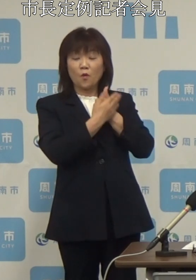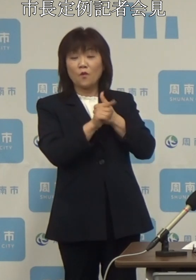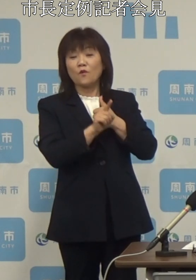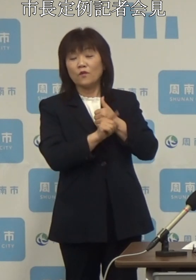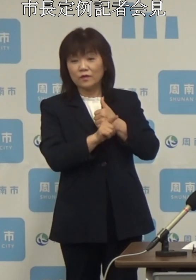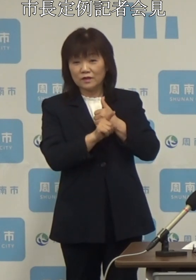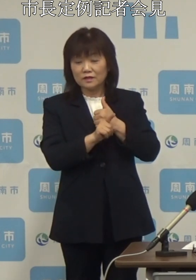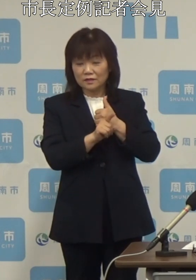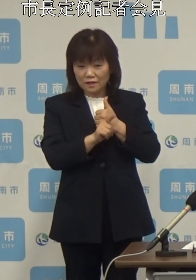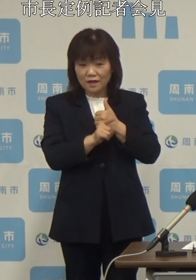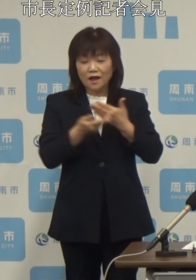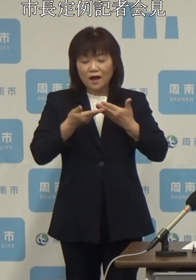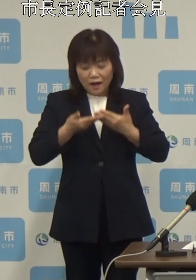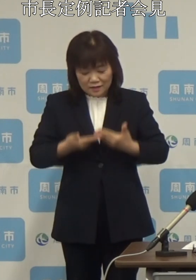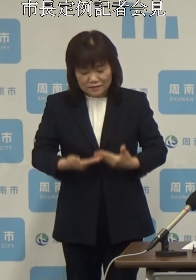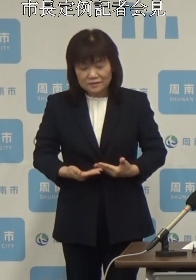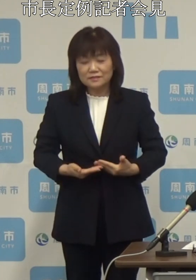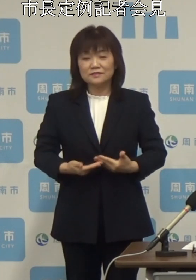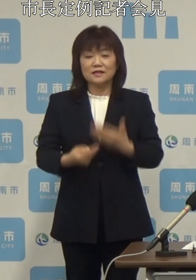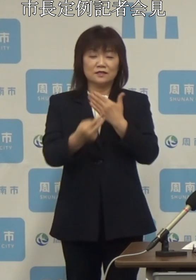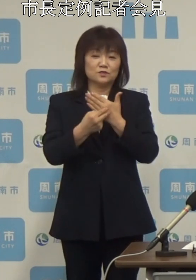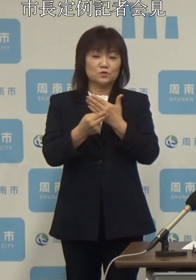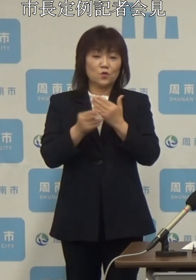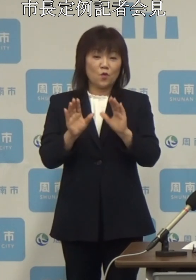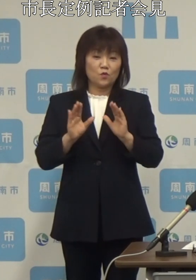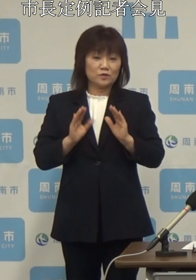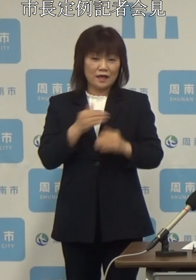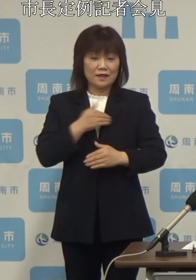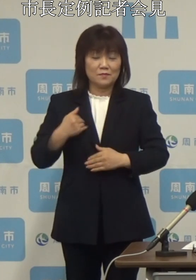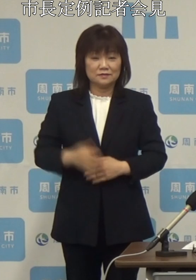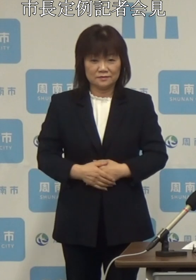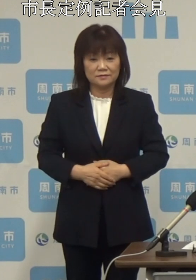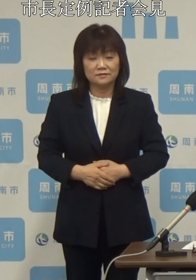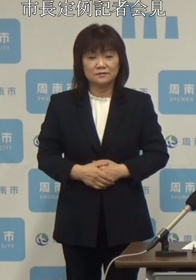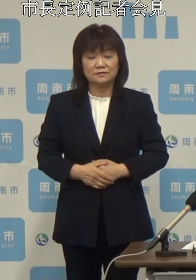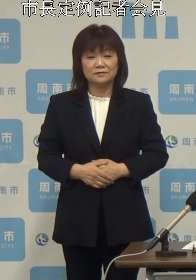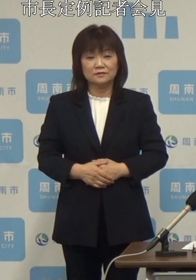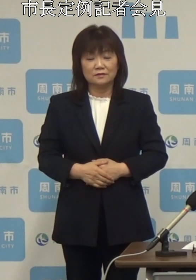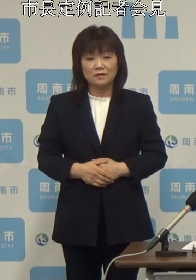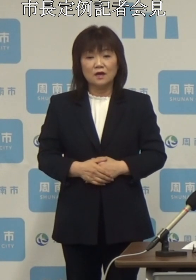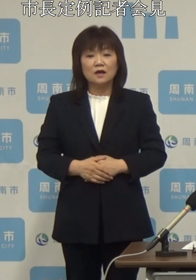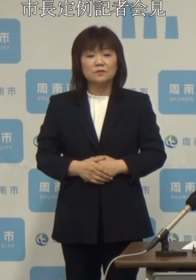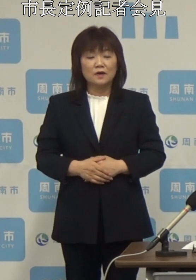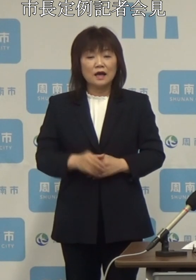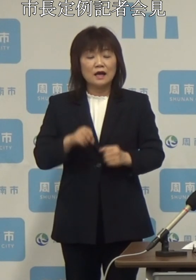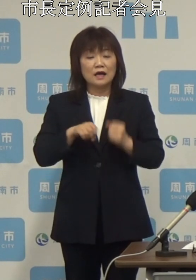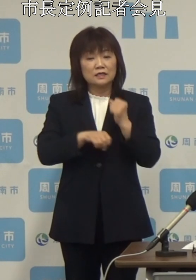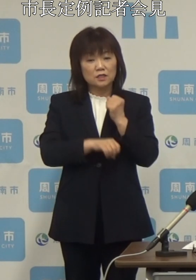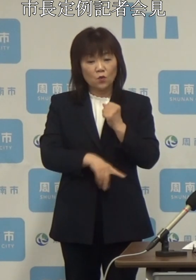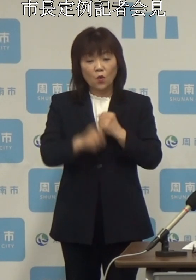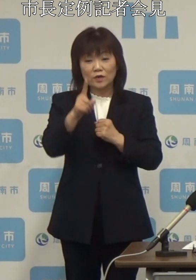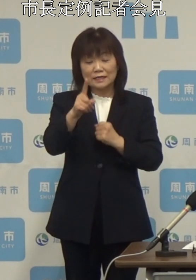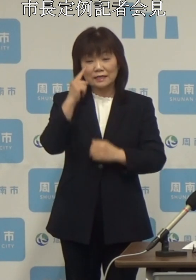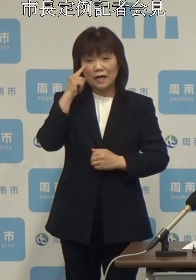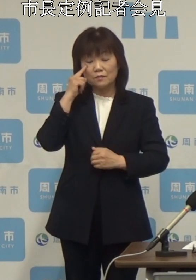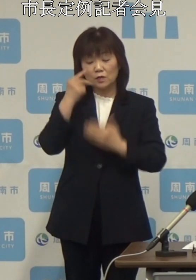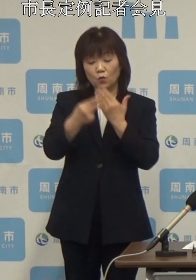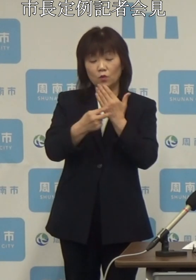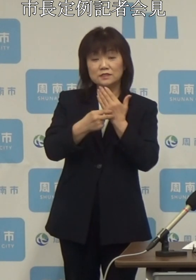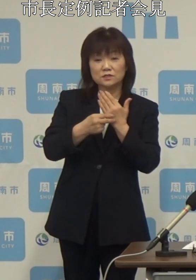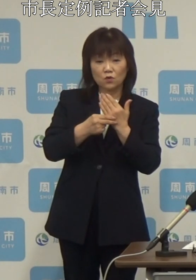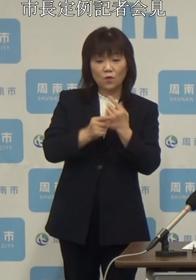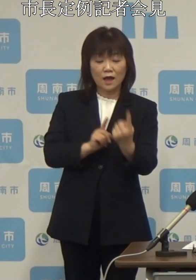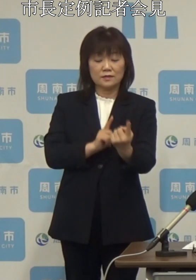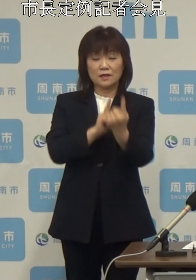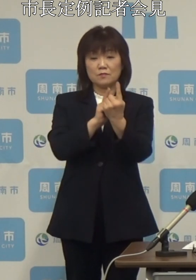ださいますので、安心して診療を受けられます。なお原則初回の診療は